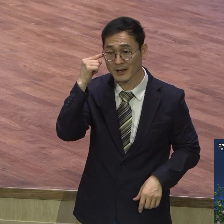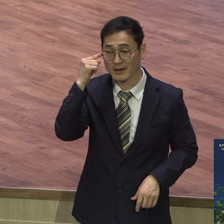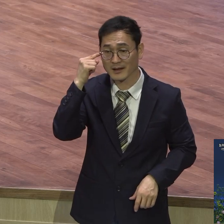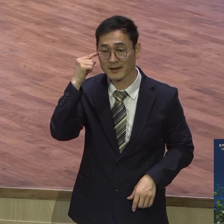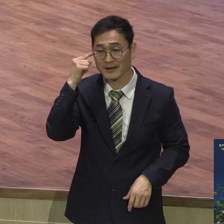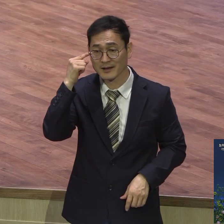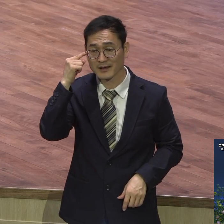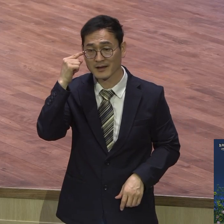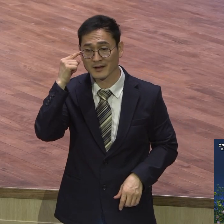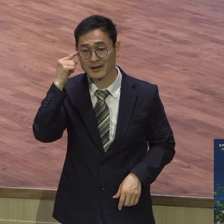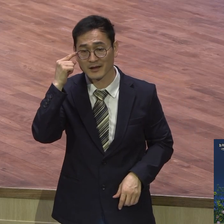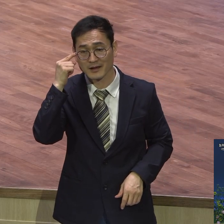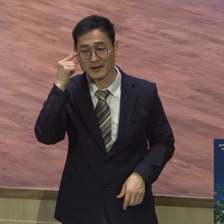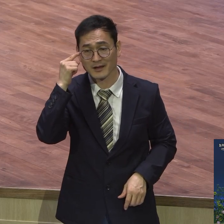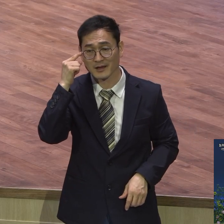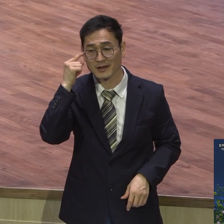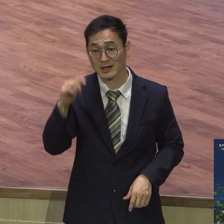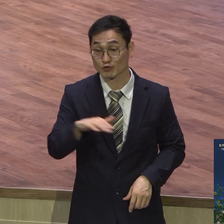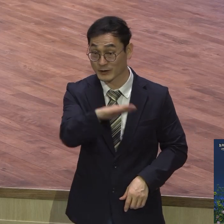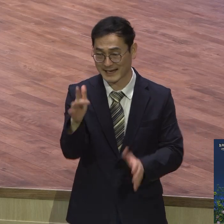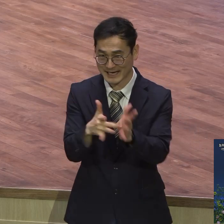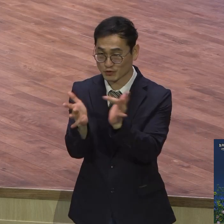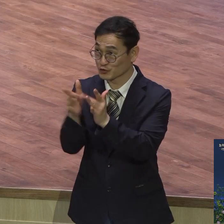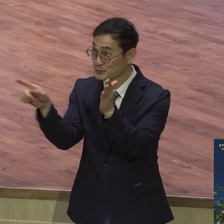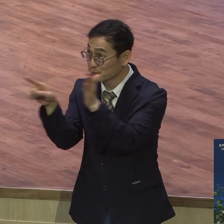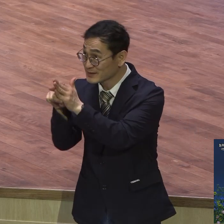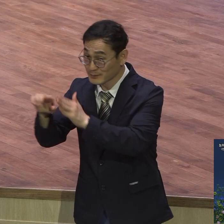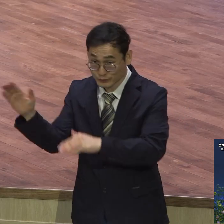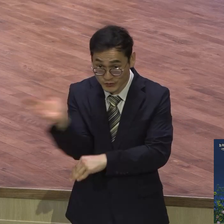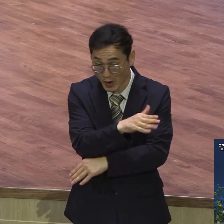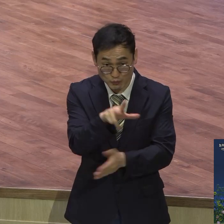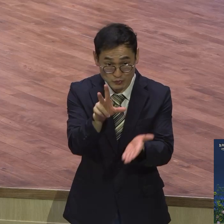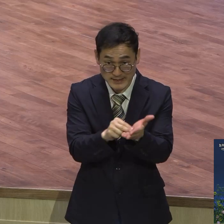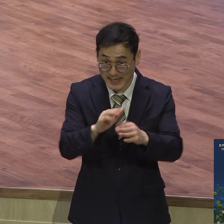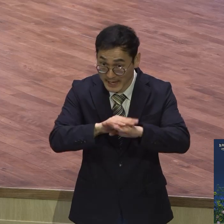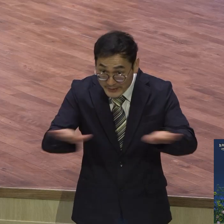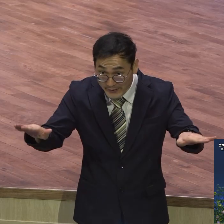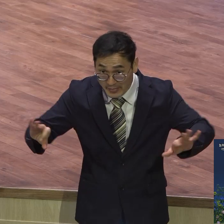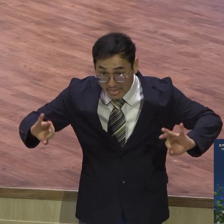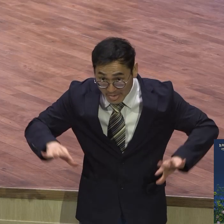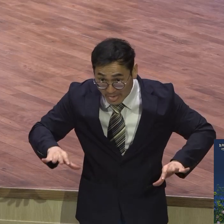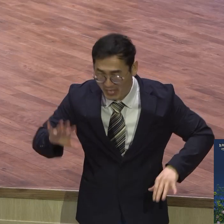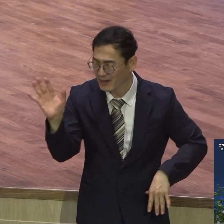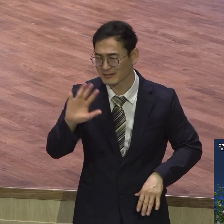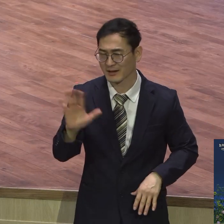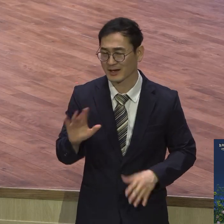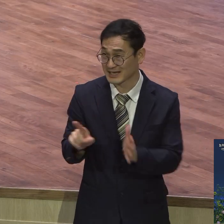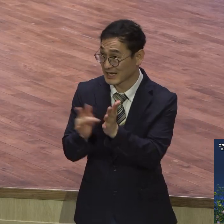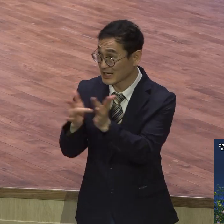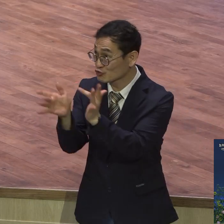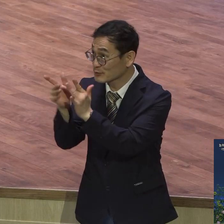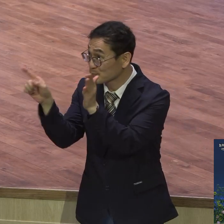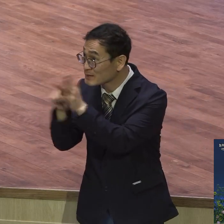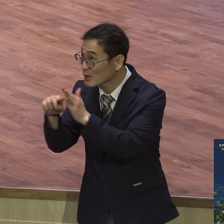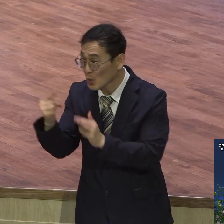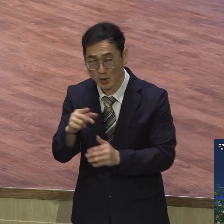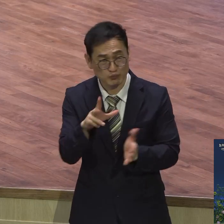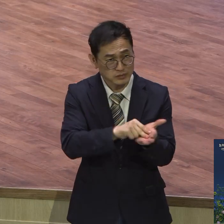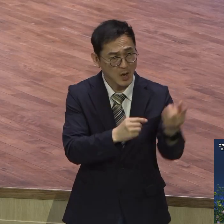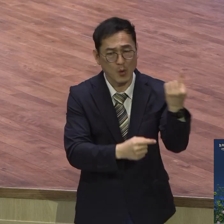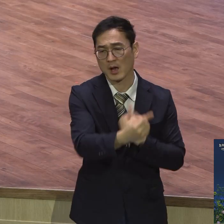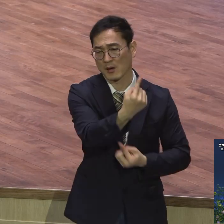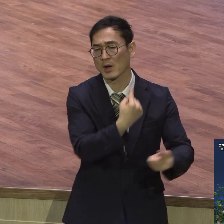믿는다고 해서 문제사건 끝나는 게 아닙니다. 예수 믿어도 불신자처럼 문제사건이 옵니다. 계속 옵니다.